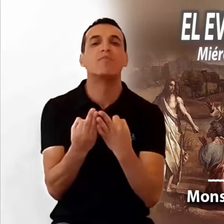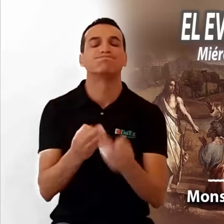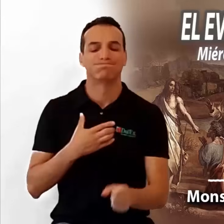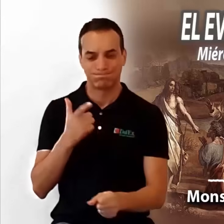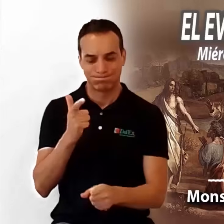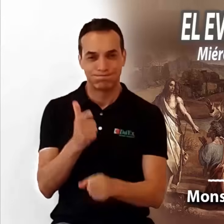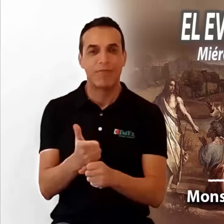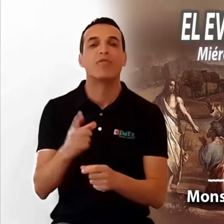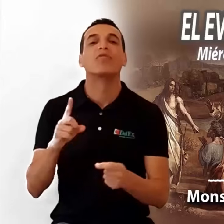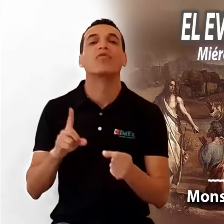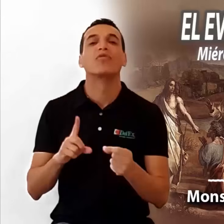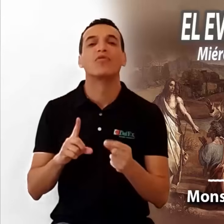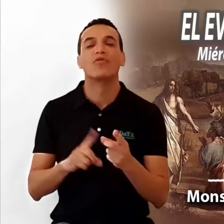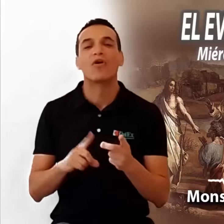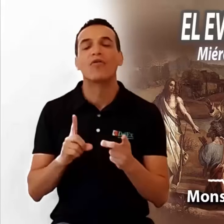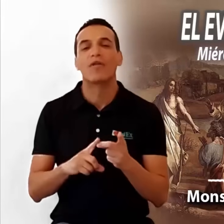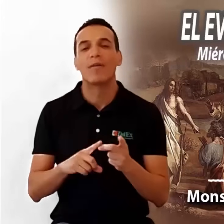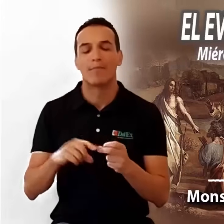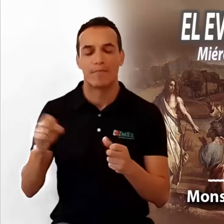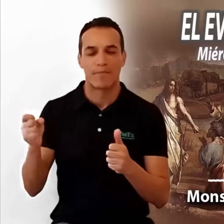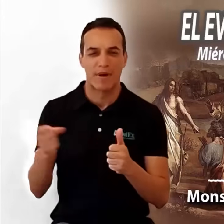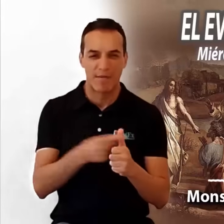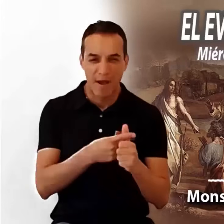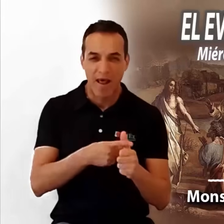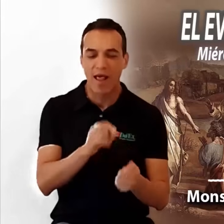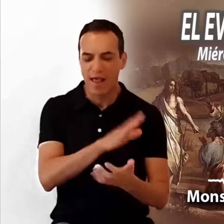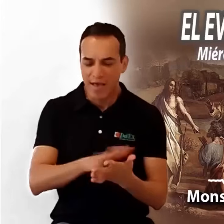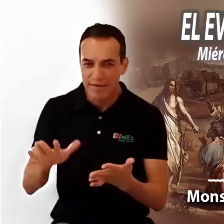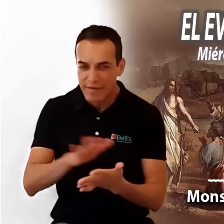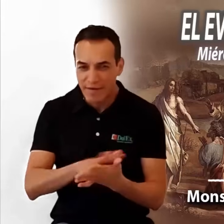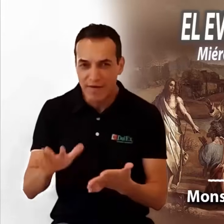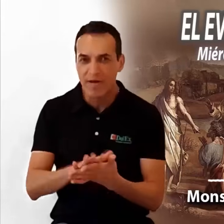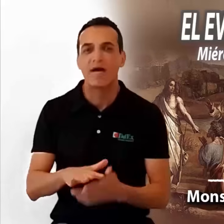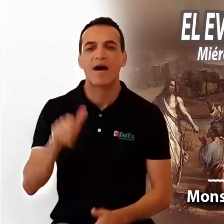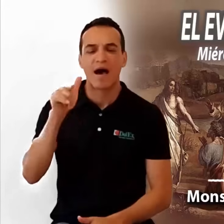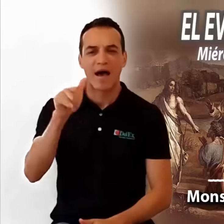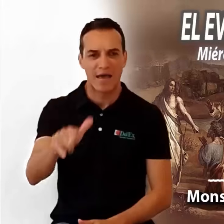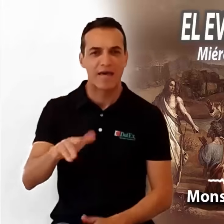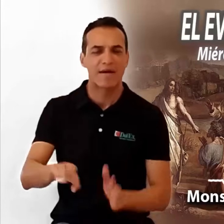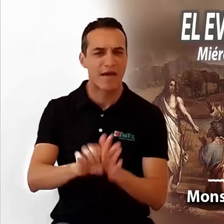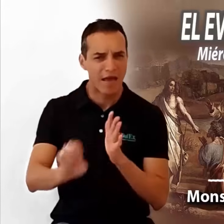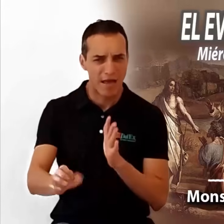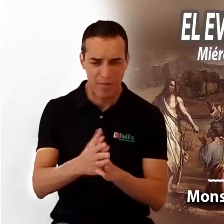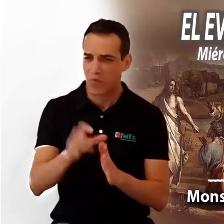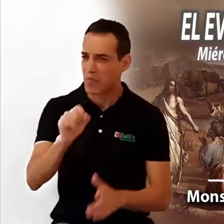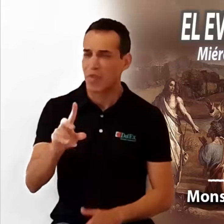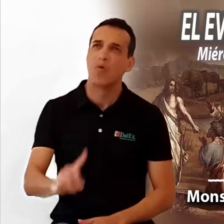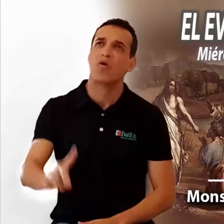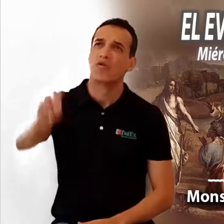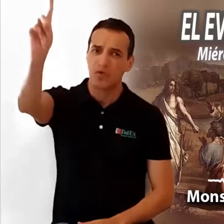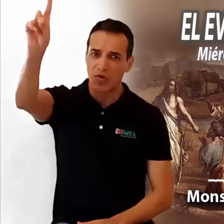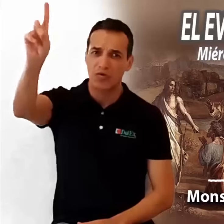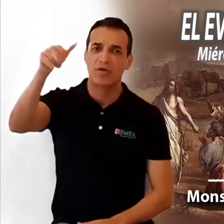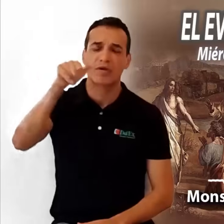primera lectura, donde se pensaría que no hay ningún rastro de la presencia del Dios que nos viene